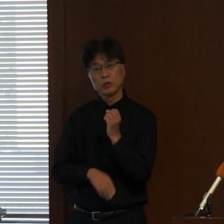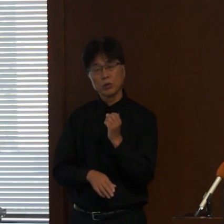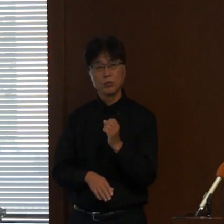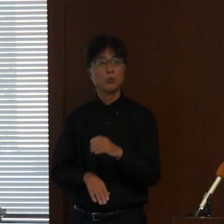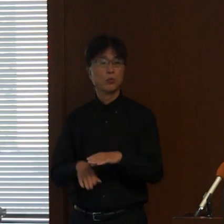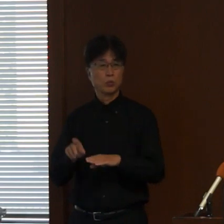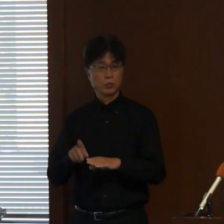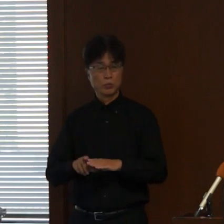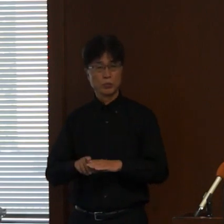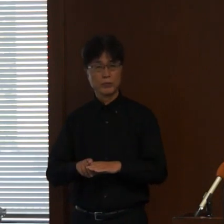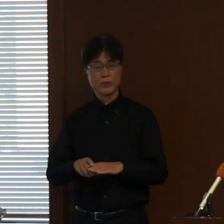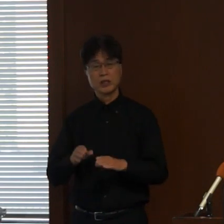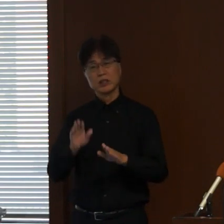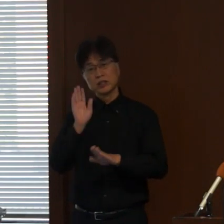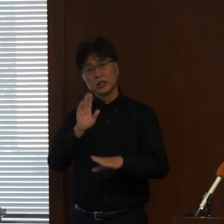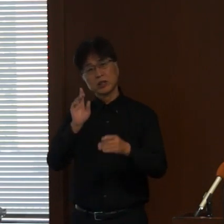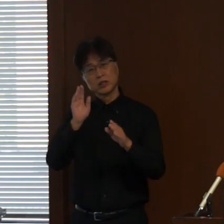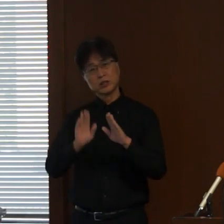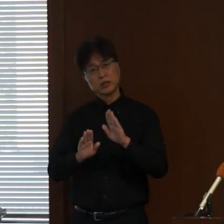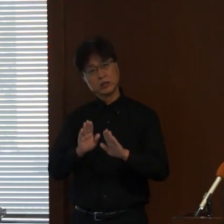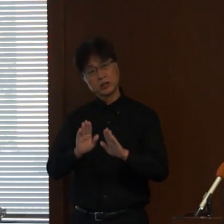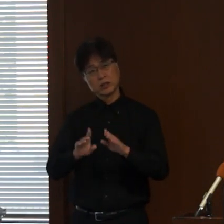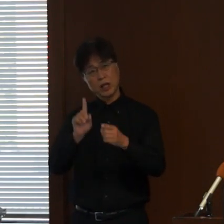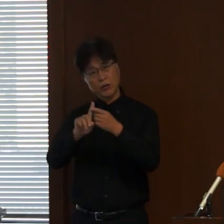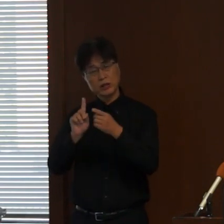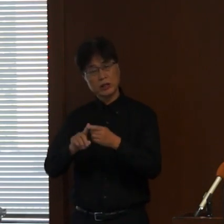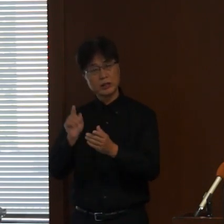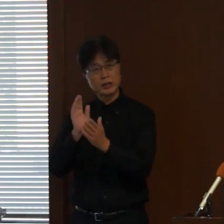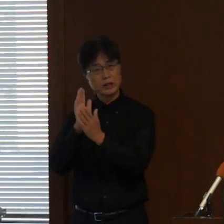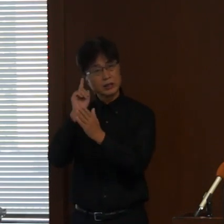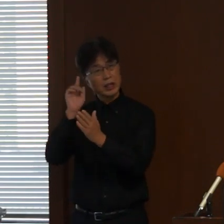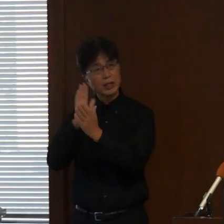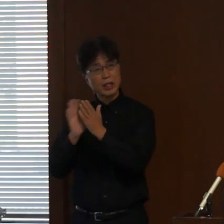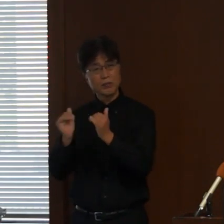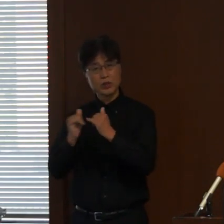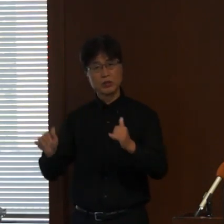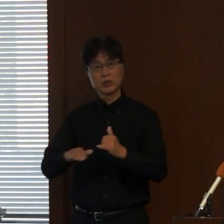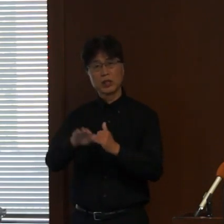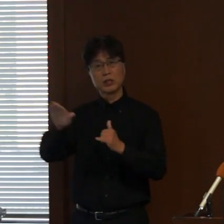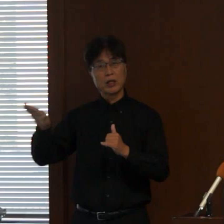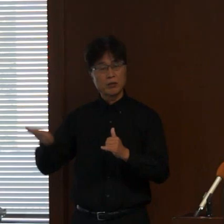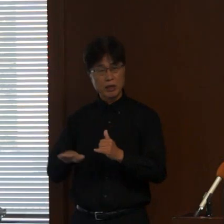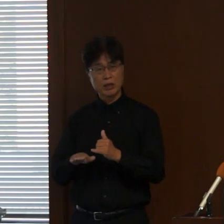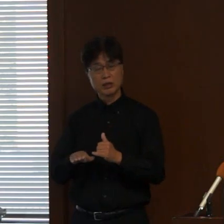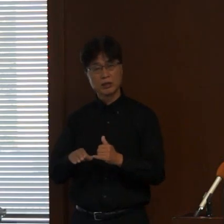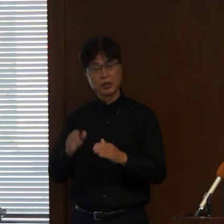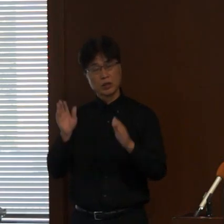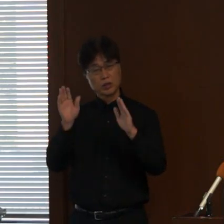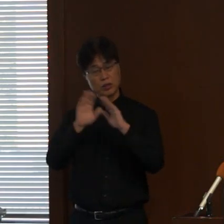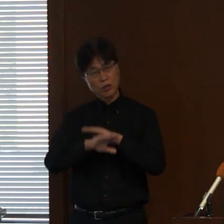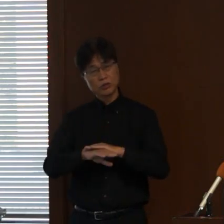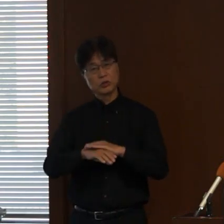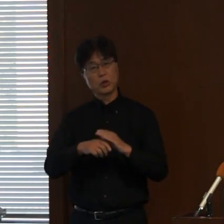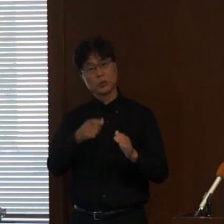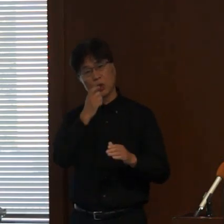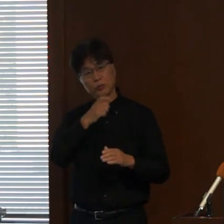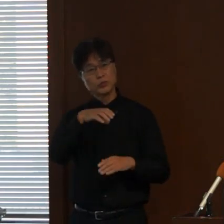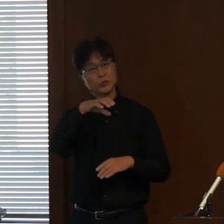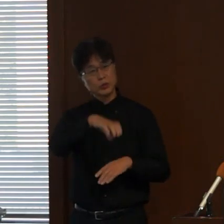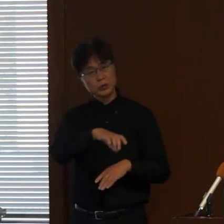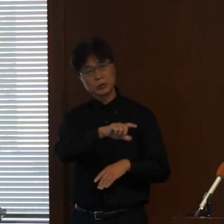であろうと実態を見て、佐賀県民の皆さん方は夜のこのナイトクラブ系